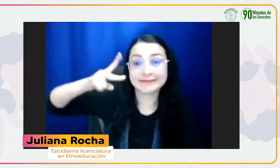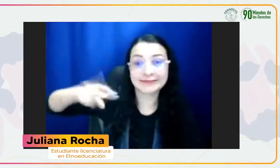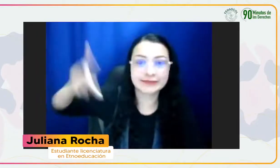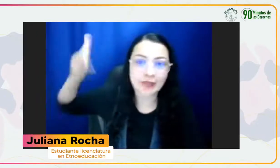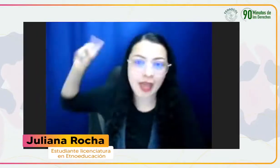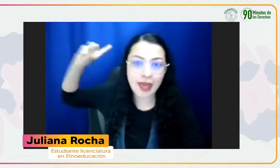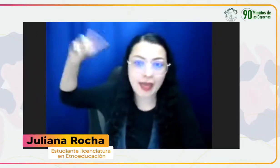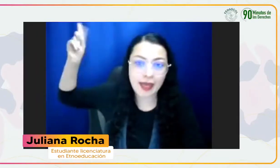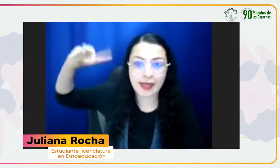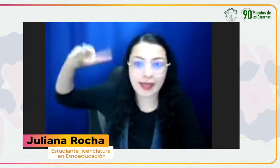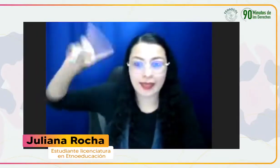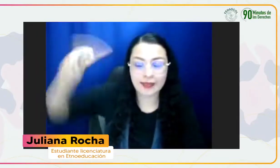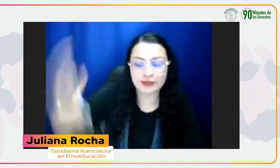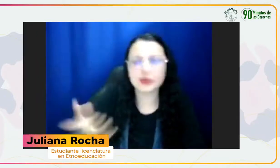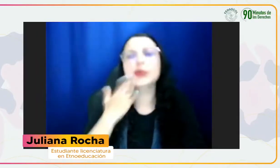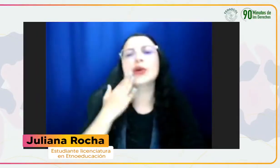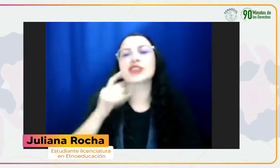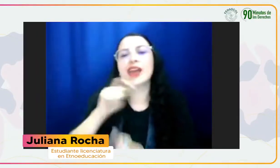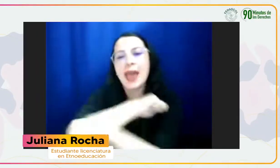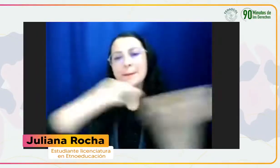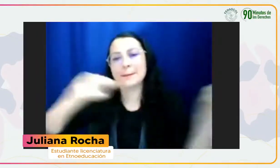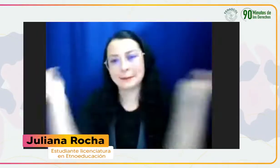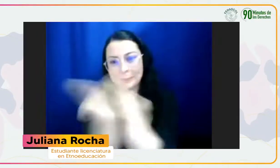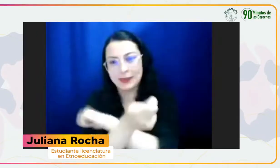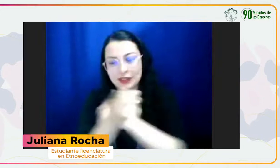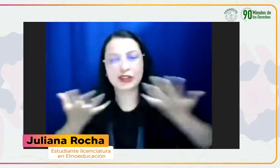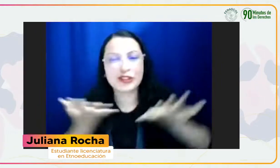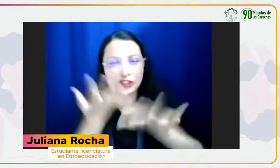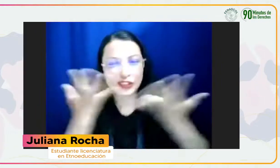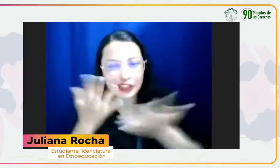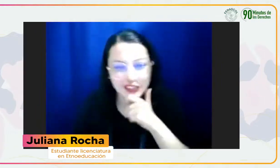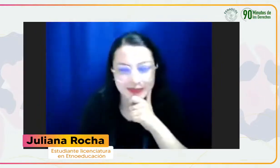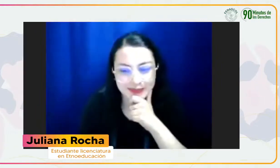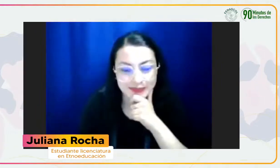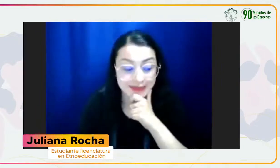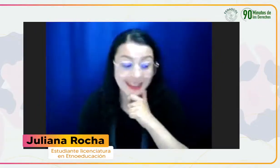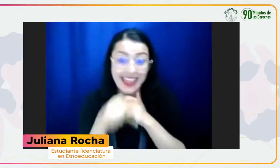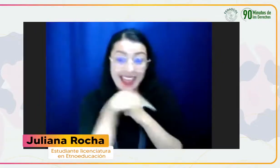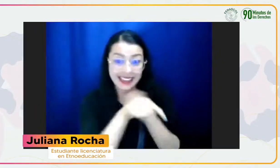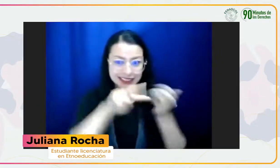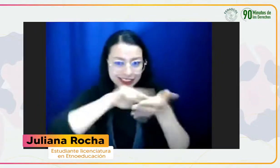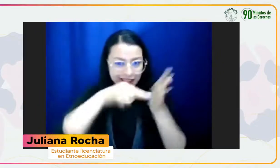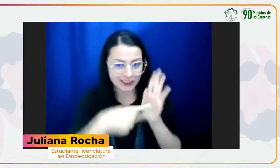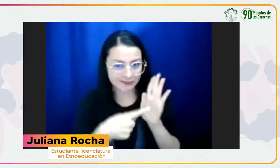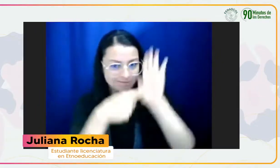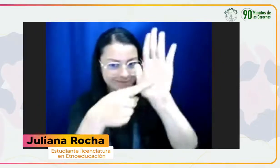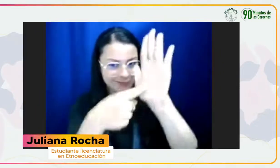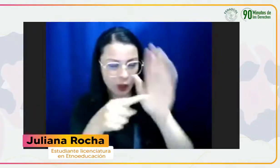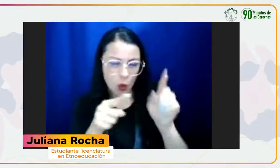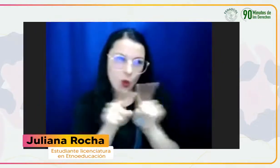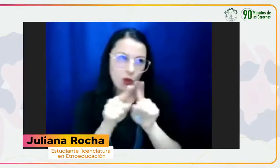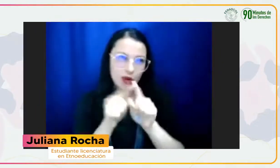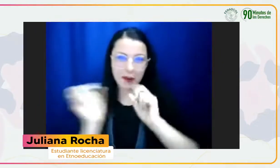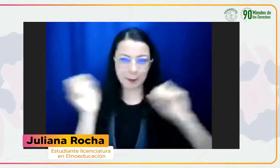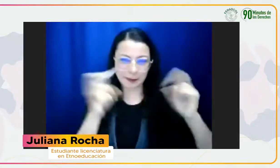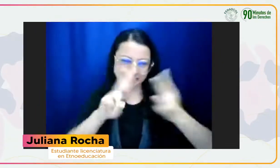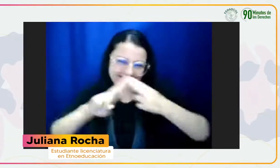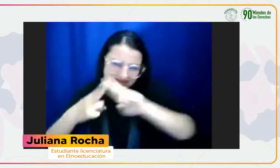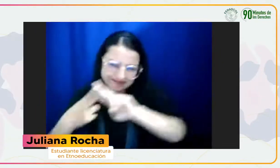este paradigma. A veces en la sociedad pues seguimos viendo estas cosas y se necesita un cambio. ¿Dónde está este cambio? Y al igual que se